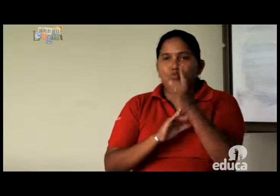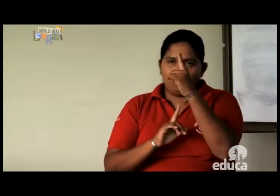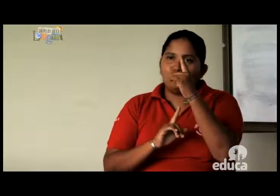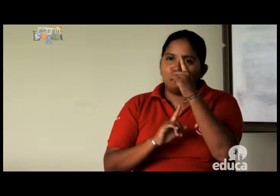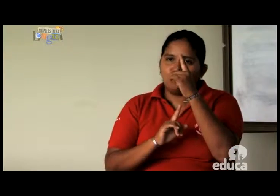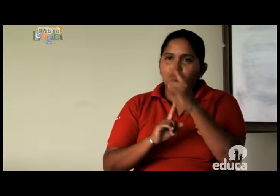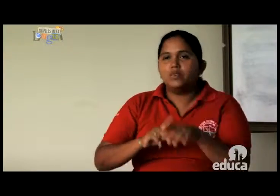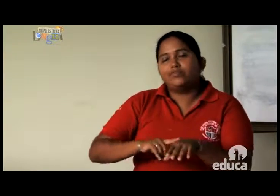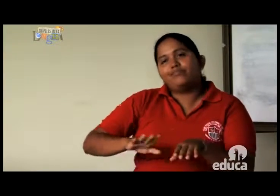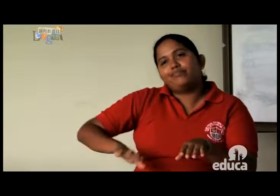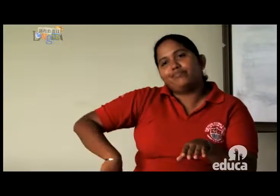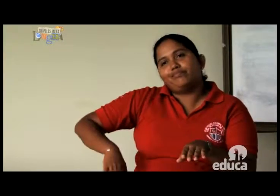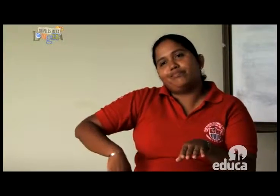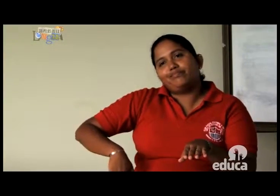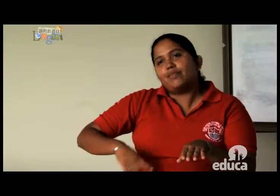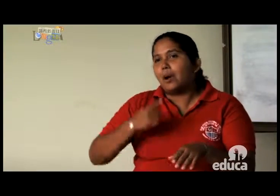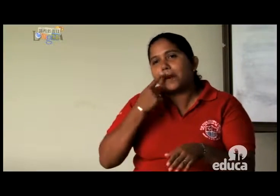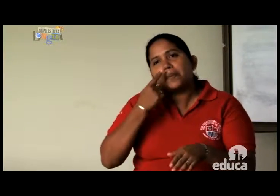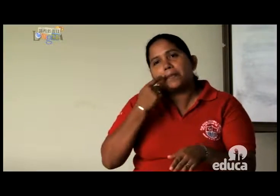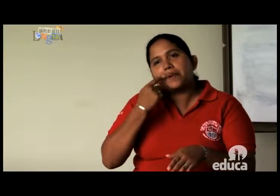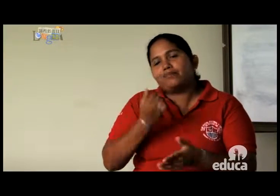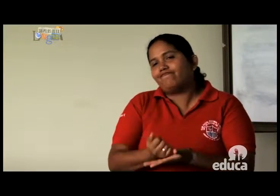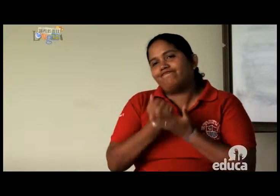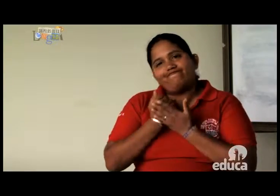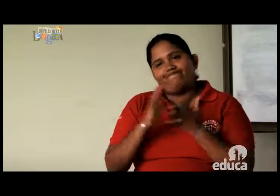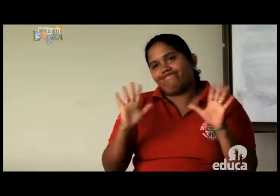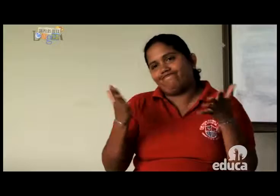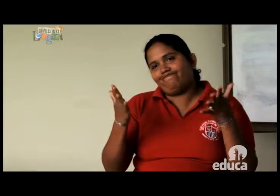Lastimosamente, yo no estudié de pequeña porque mis padres no me pusieron a estudiar.